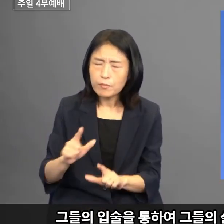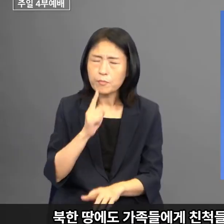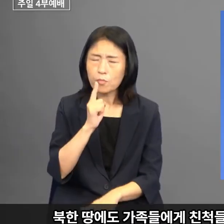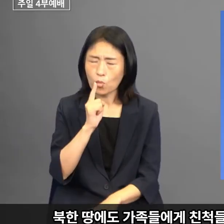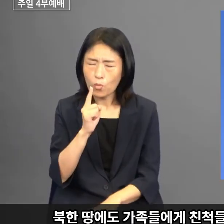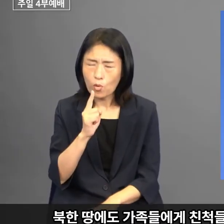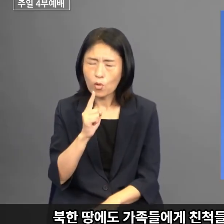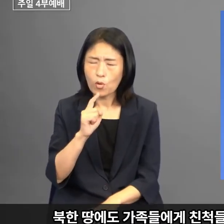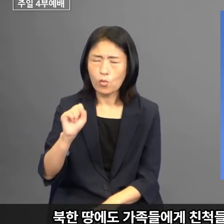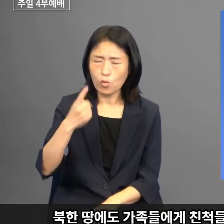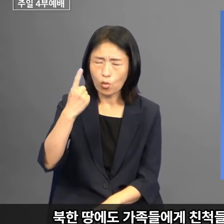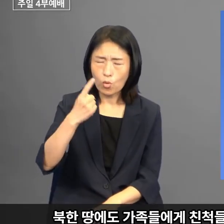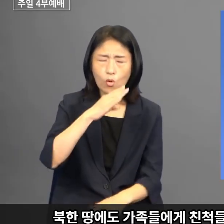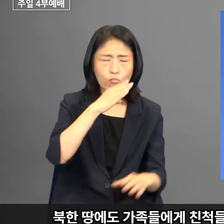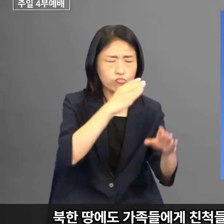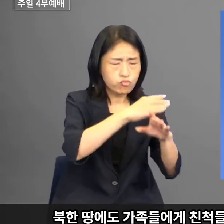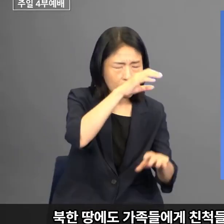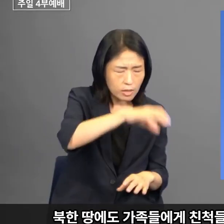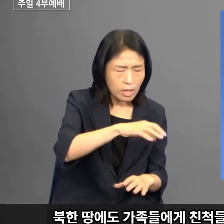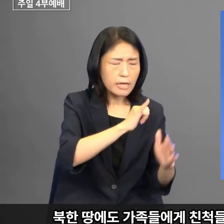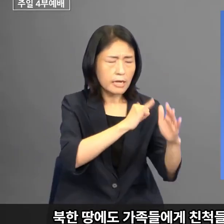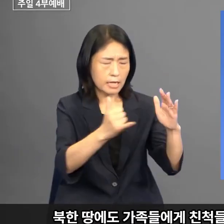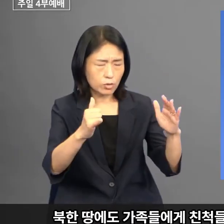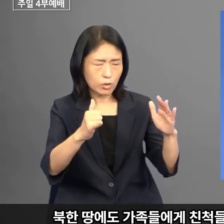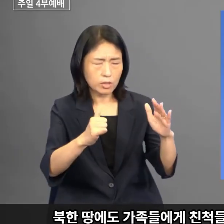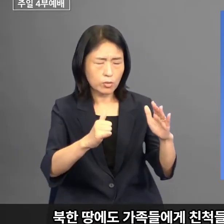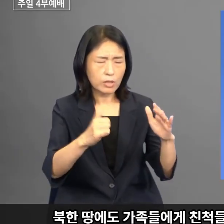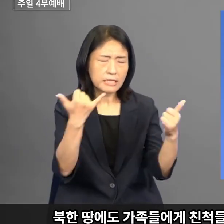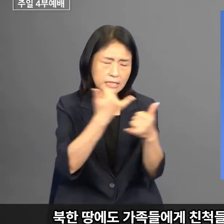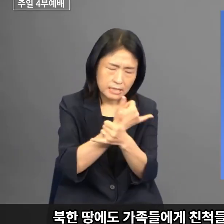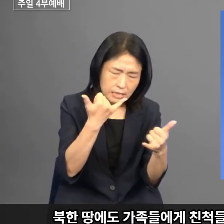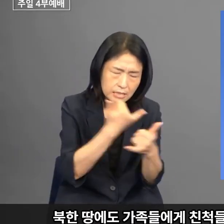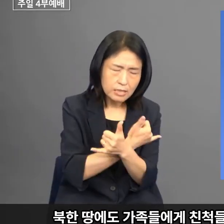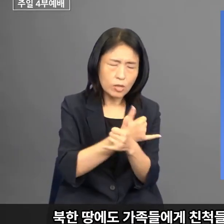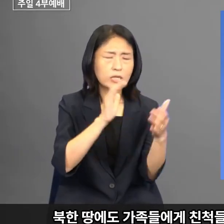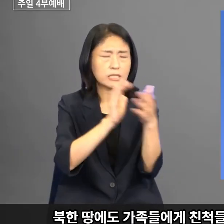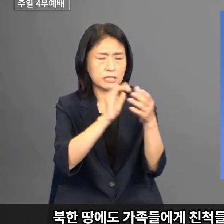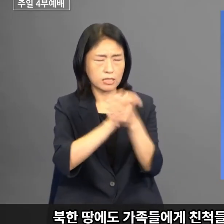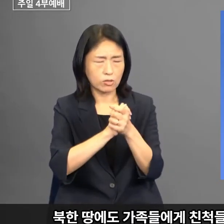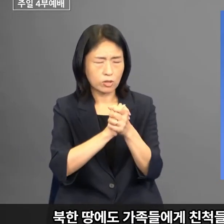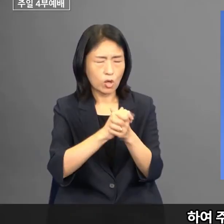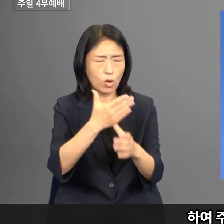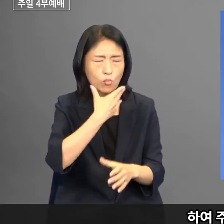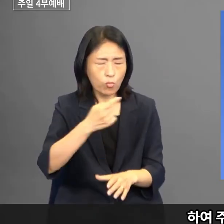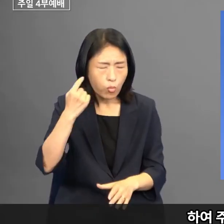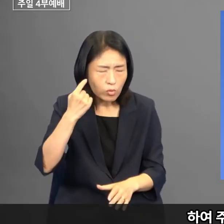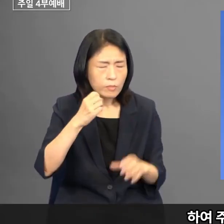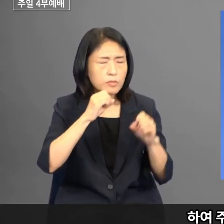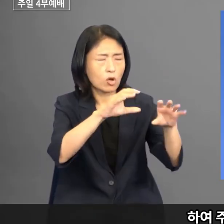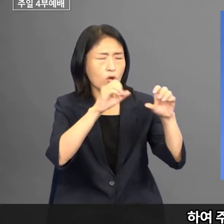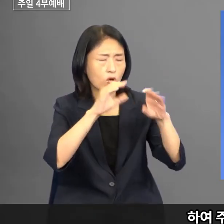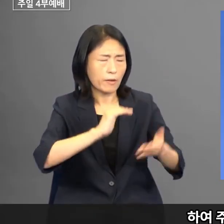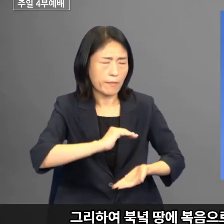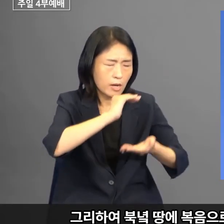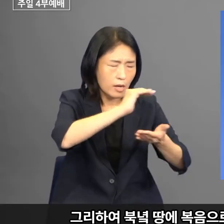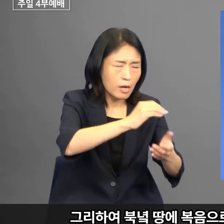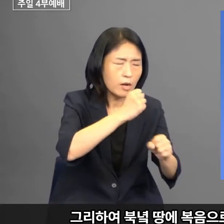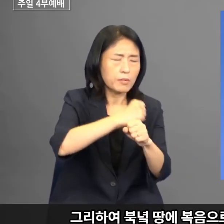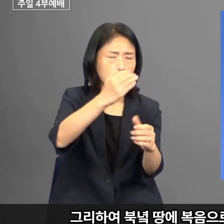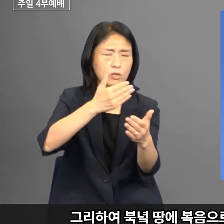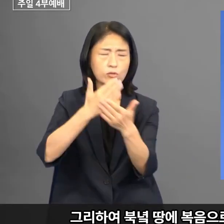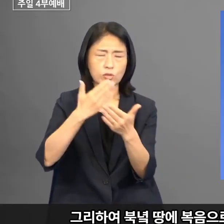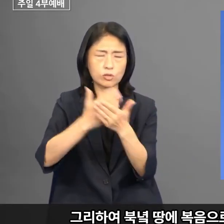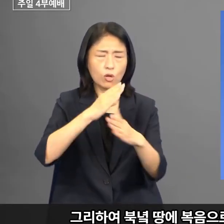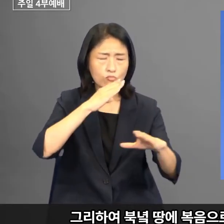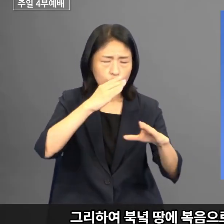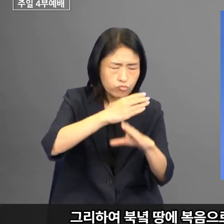통하여 북한 땅에도 가족들에게, 친척들에게, 친구들에게 복음이 흘러가게 하여 주시옵소서. 그리하여